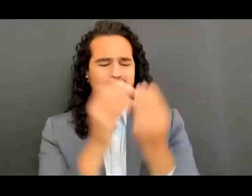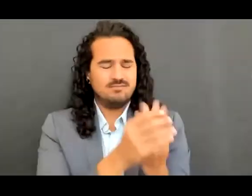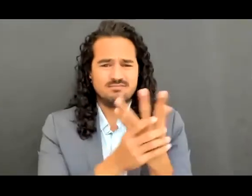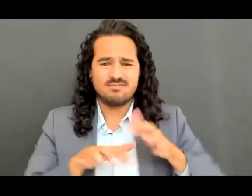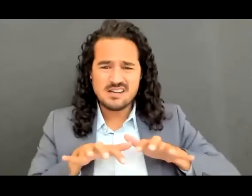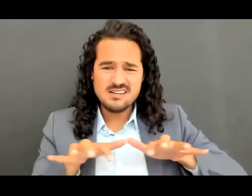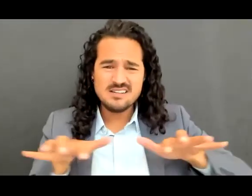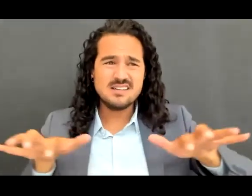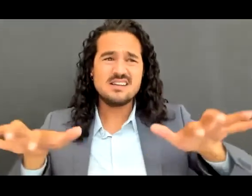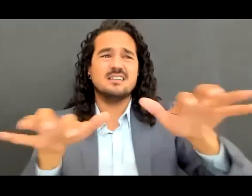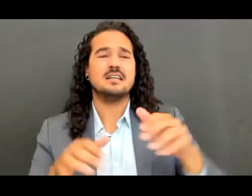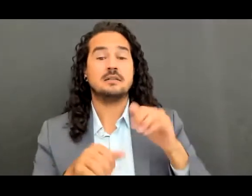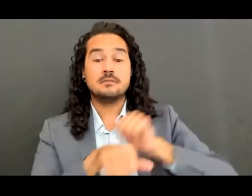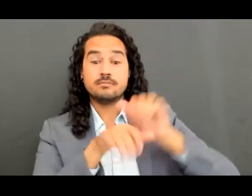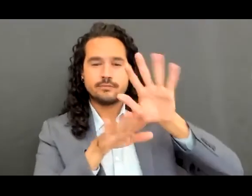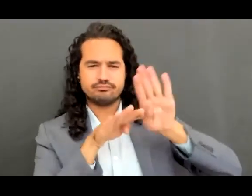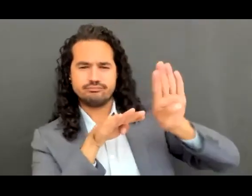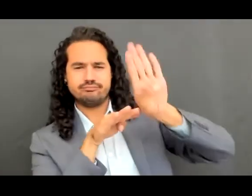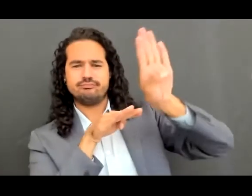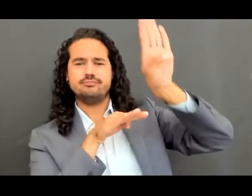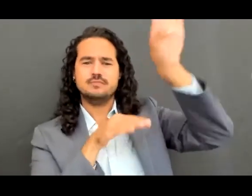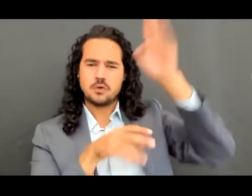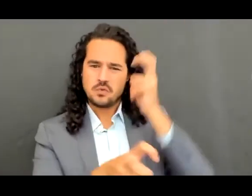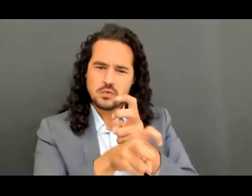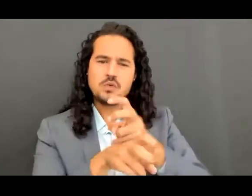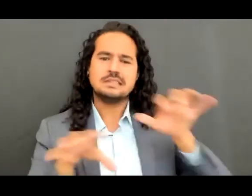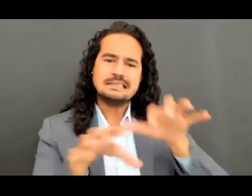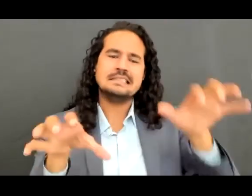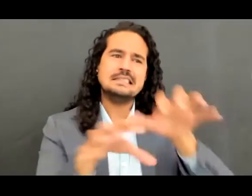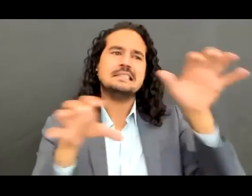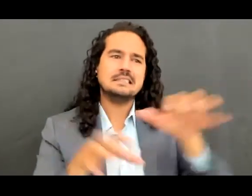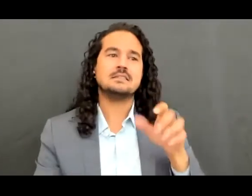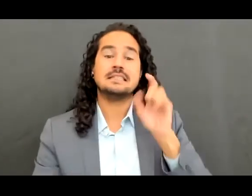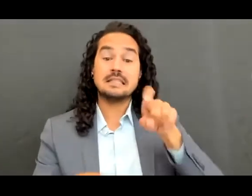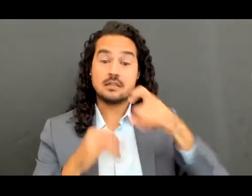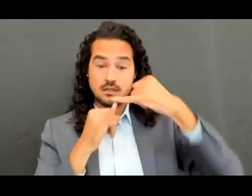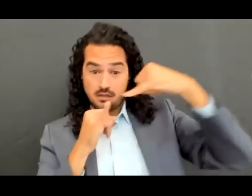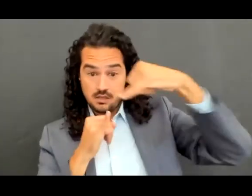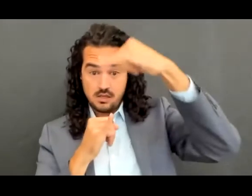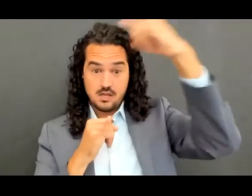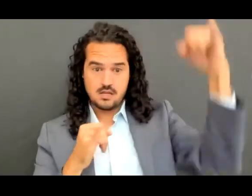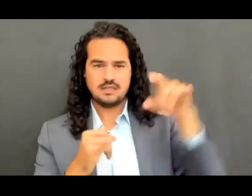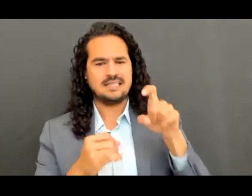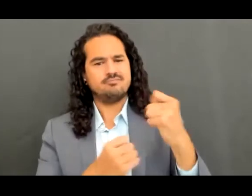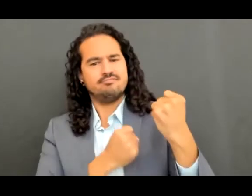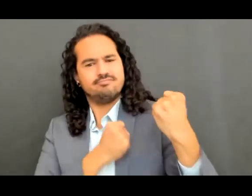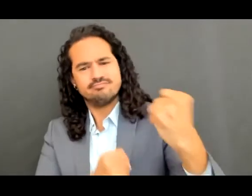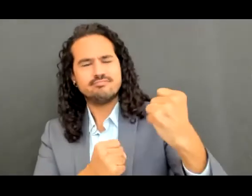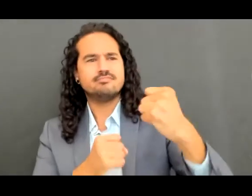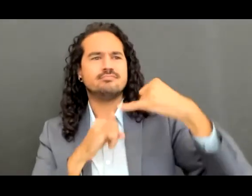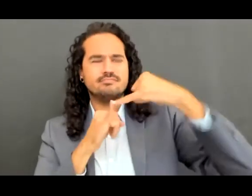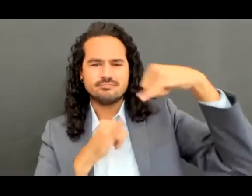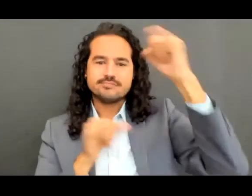de ellos y también tiene una relieve muy empicada y, bueno, estamos tratando de trabajar con esto.